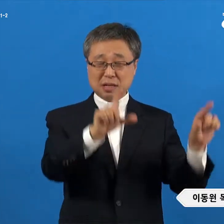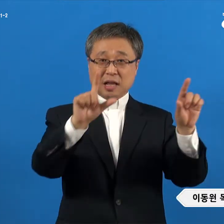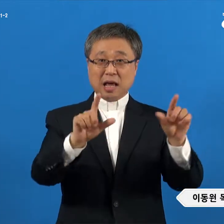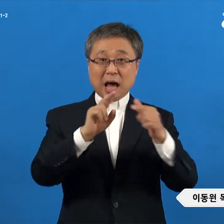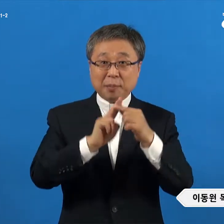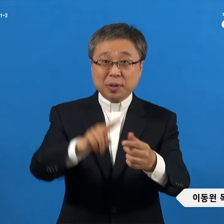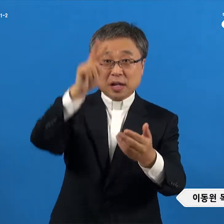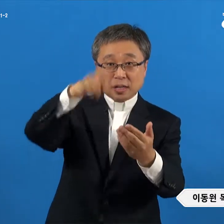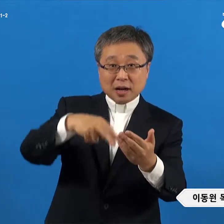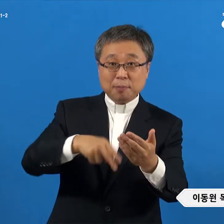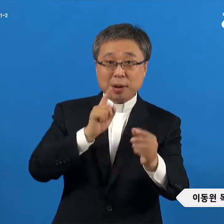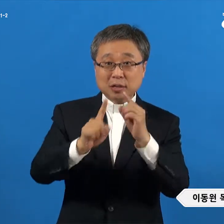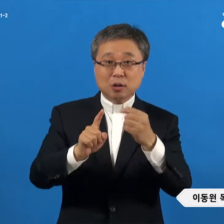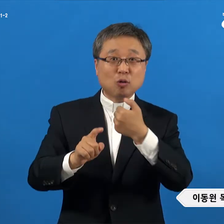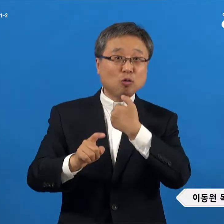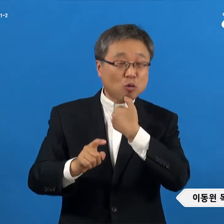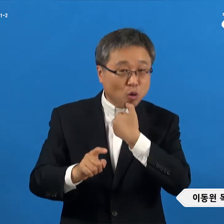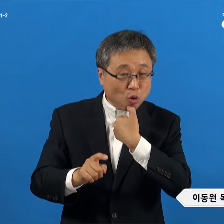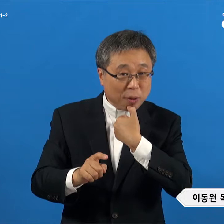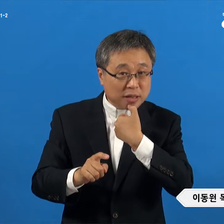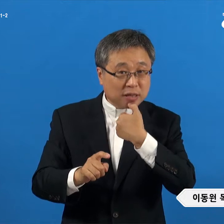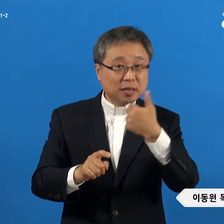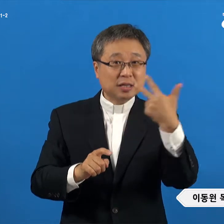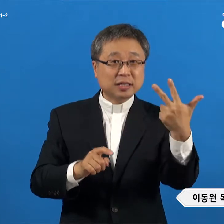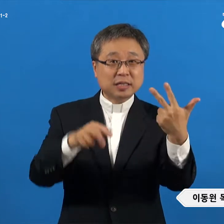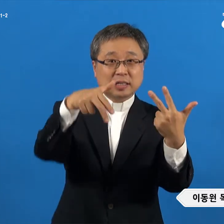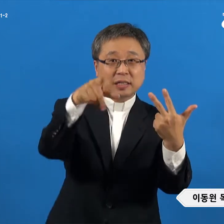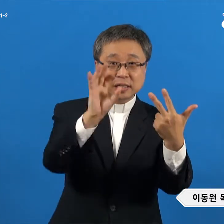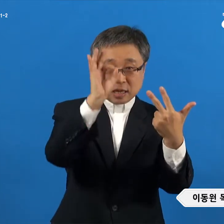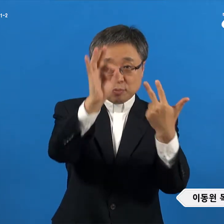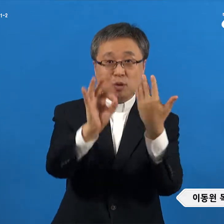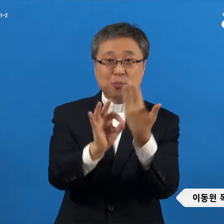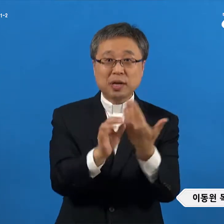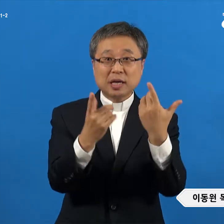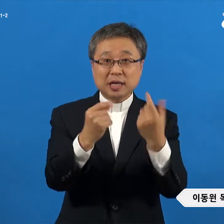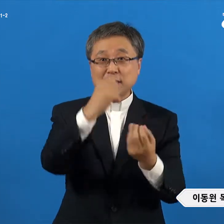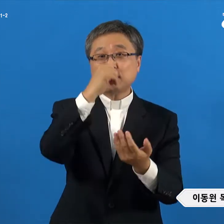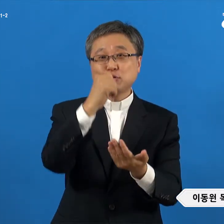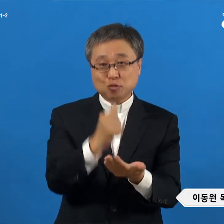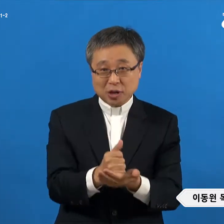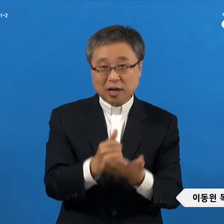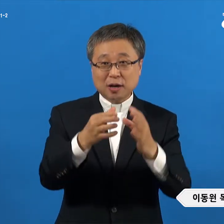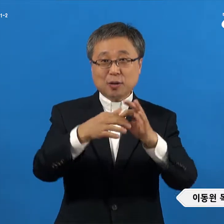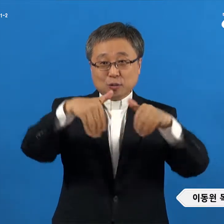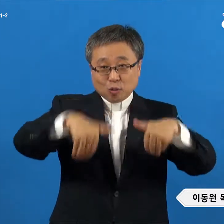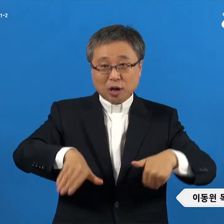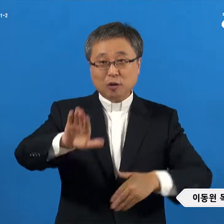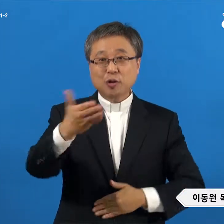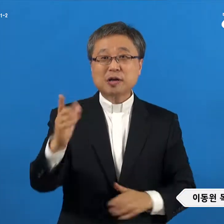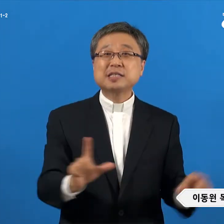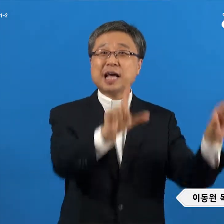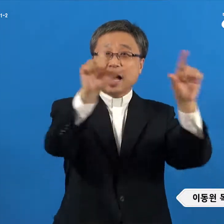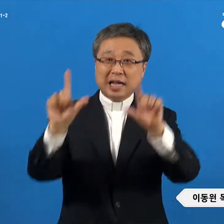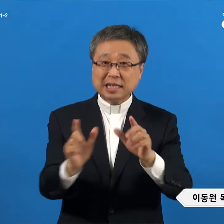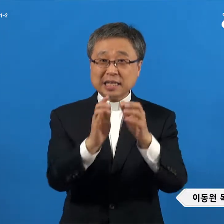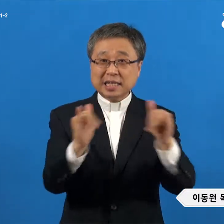텍스트 본문 로마서 7장에 보시면 이런 죄의 노예가 되어 살아가는 인간의 실존을